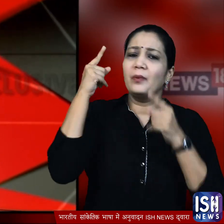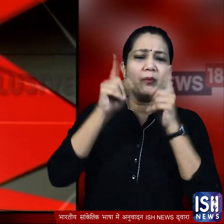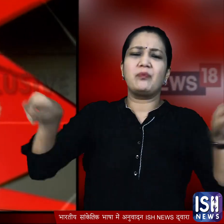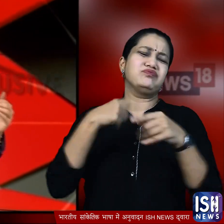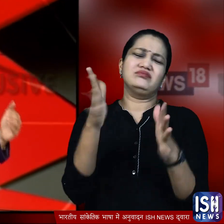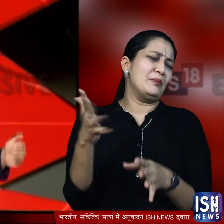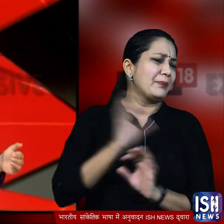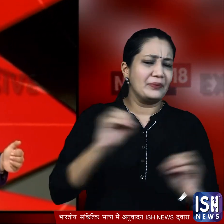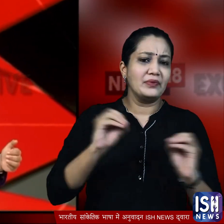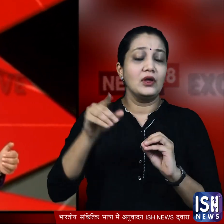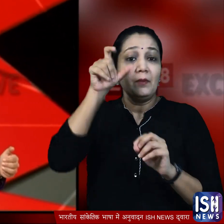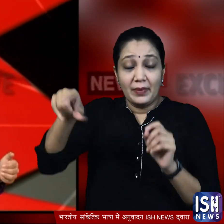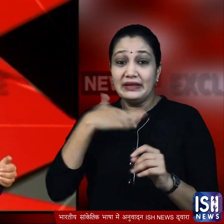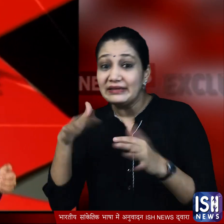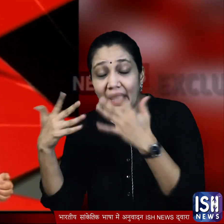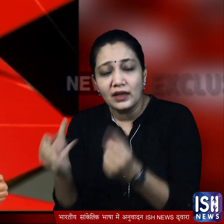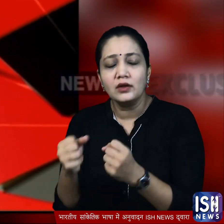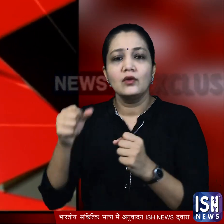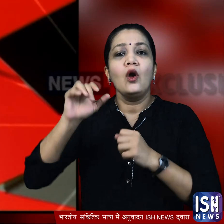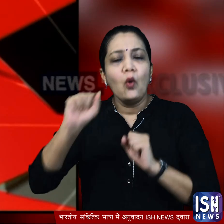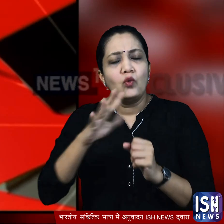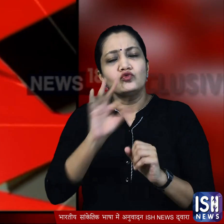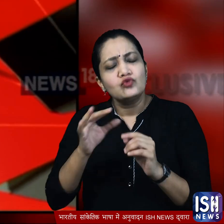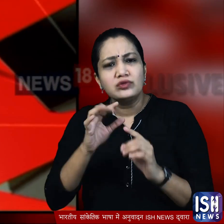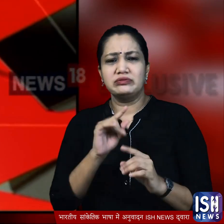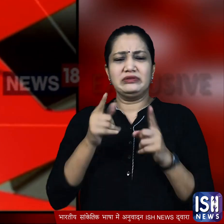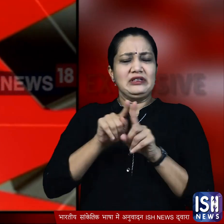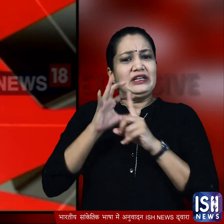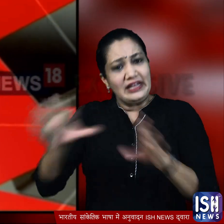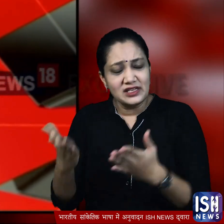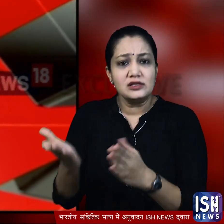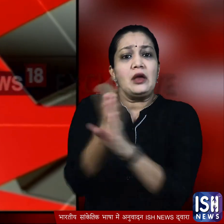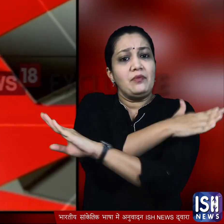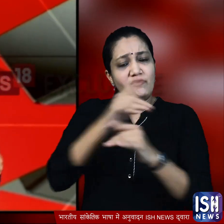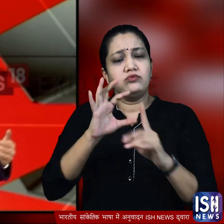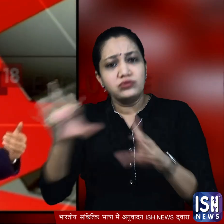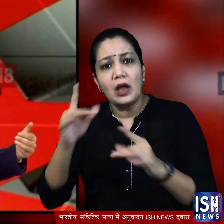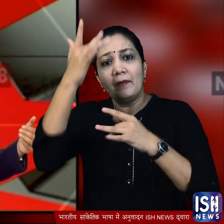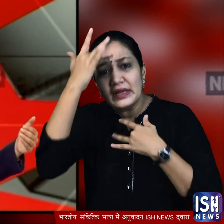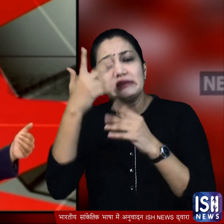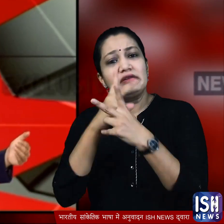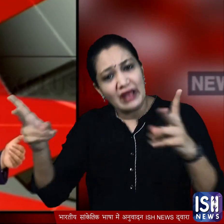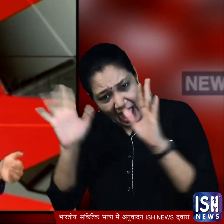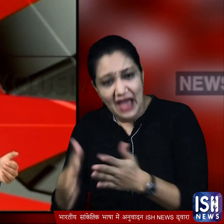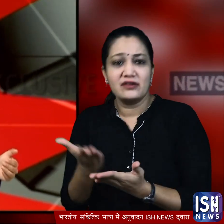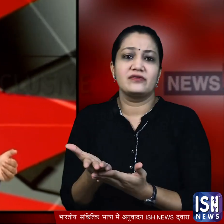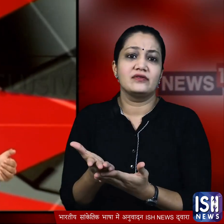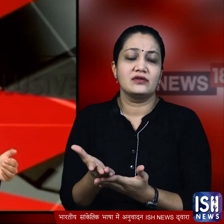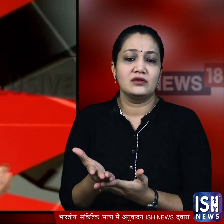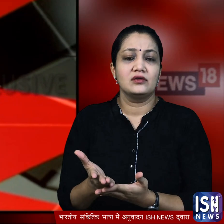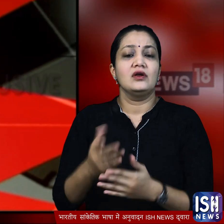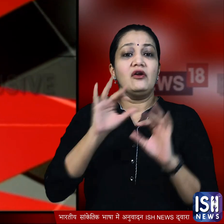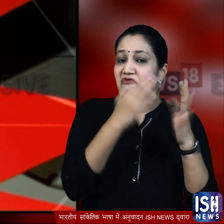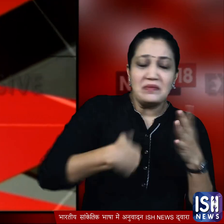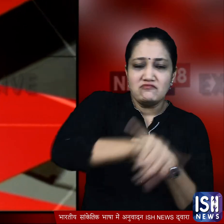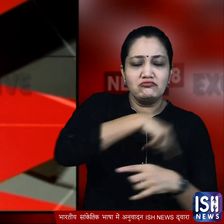करार दिया। डॉक्टरों ने बताया कि जिन लोगों की मौत हुई उनकी हालत काफी गंभीर थी और वो पहले से ही कई दूसरी बीमारियों से भी जूझ रहे थे।